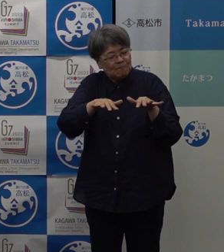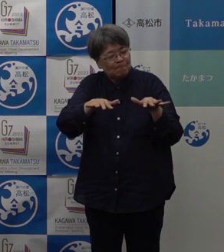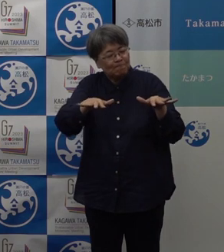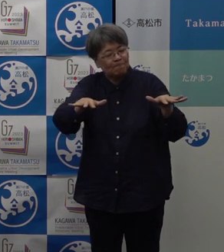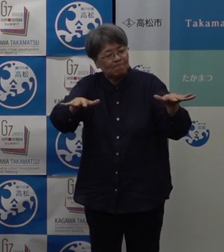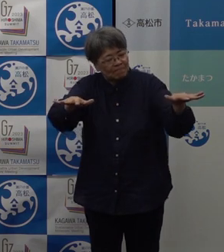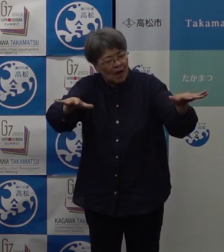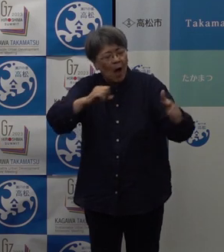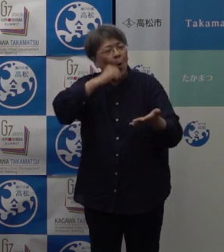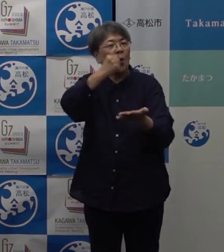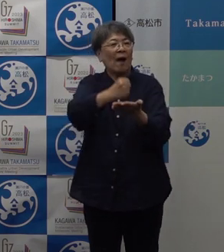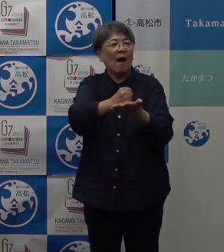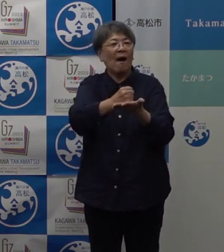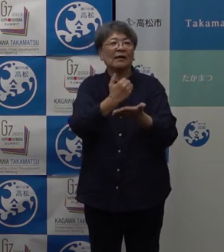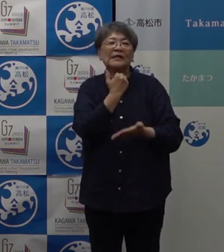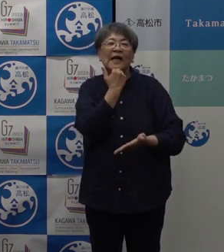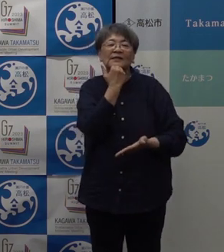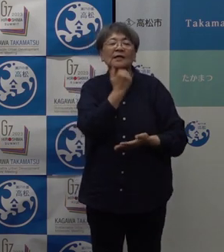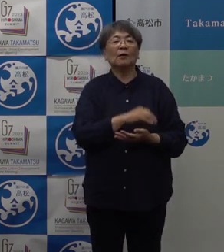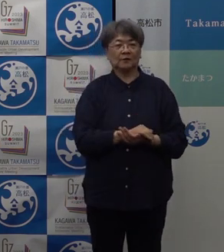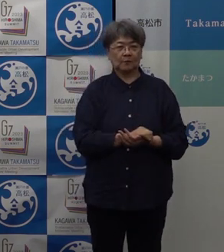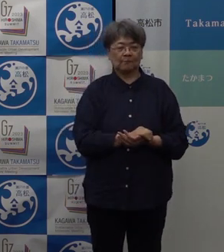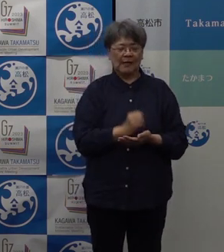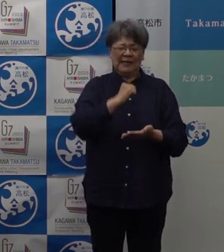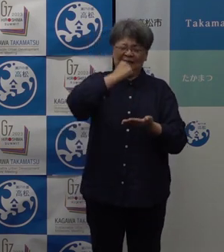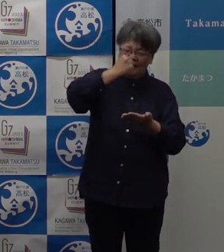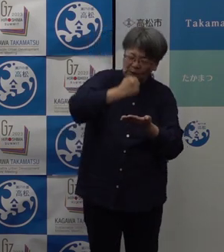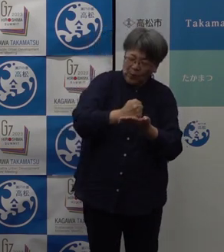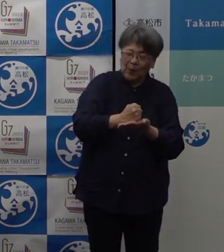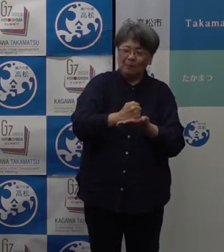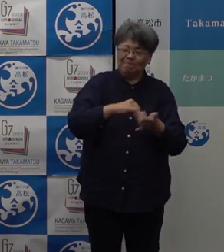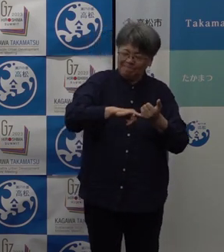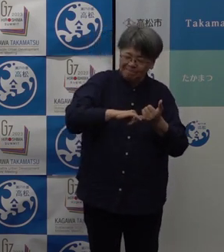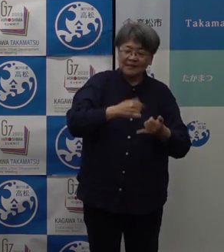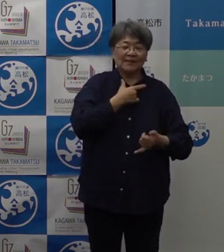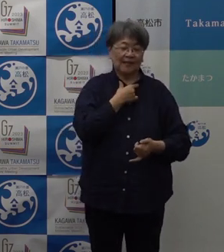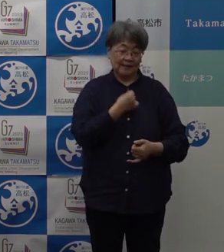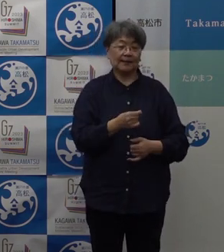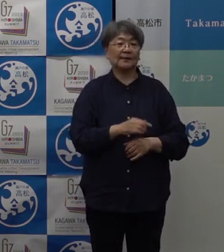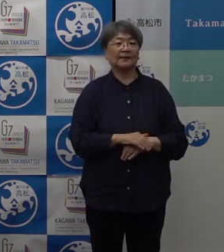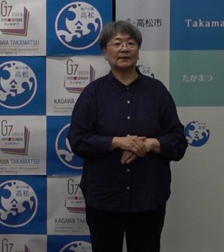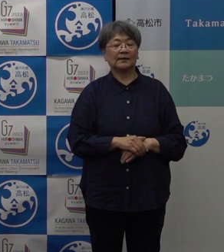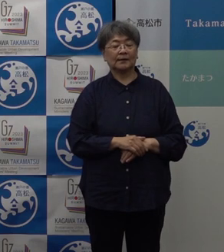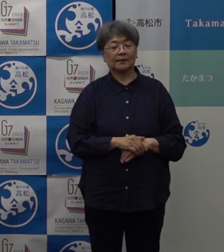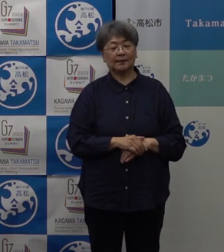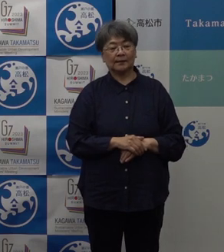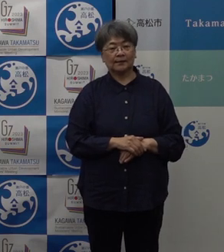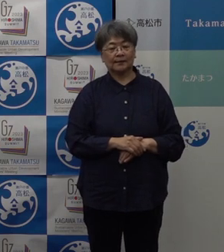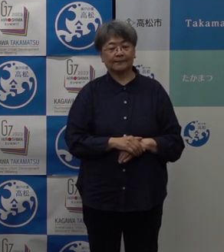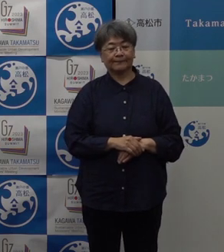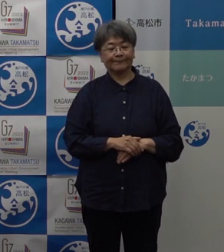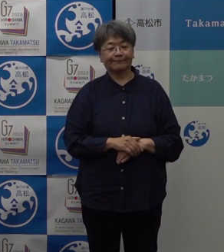というものでございます。しっかりと成功させる事業としていきたいと思っております。